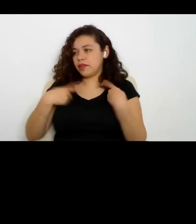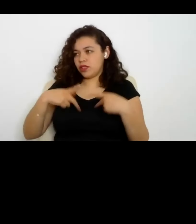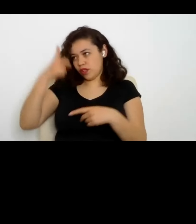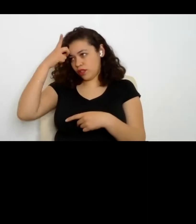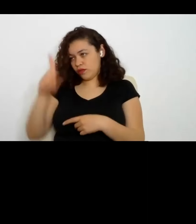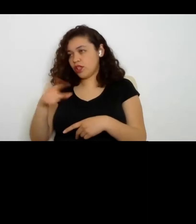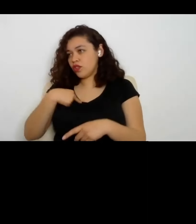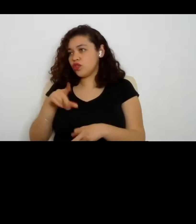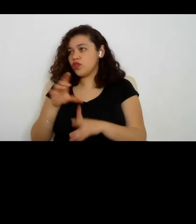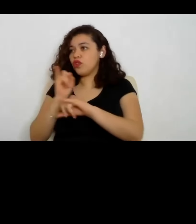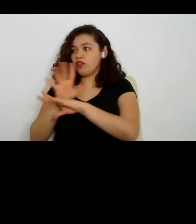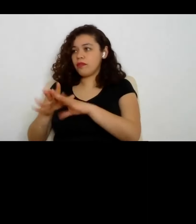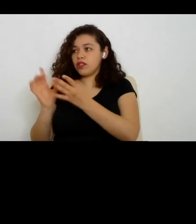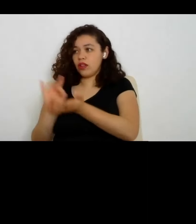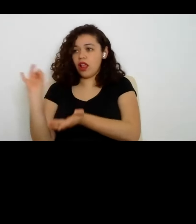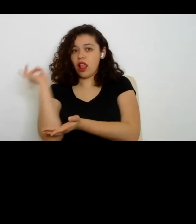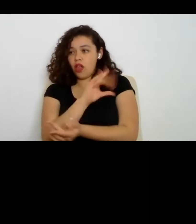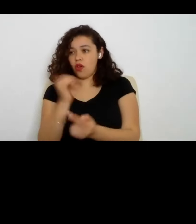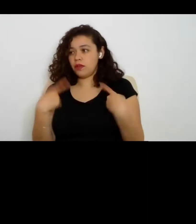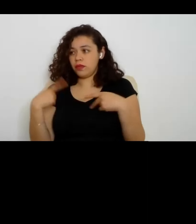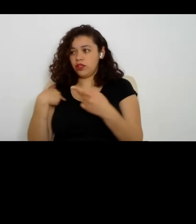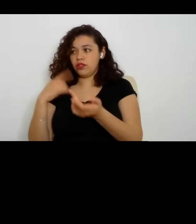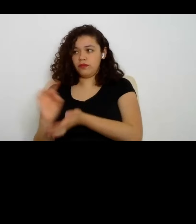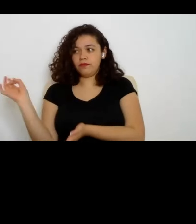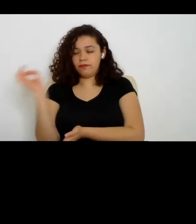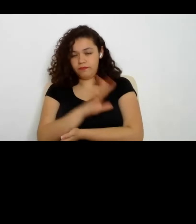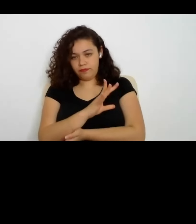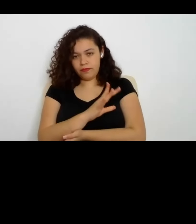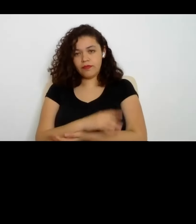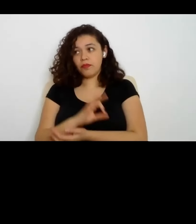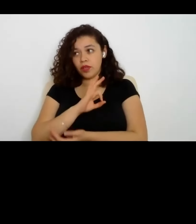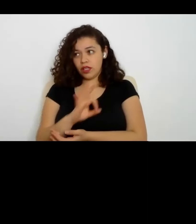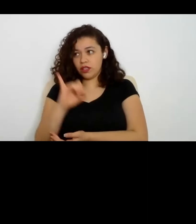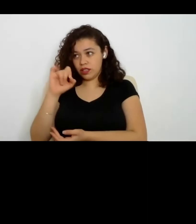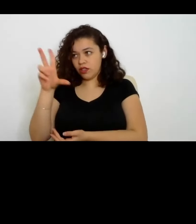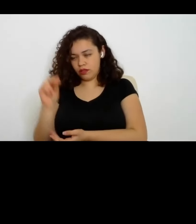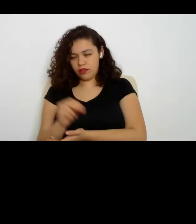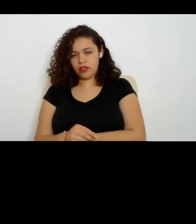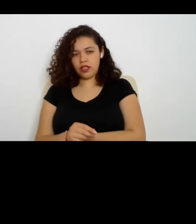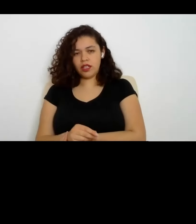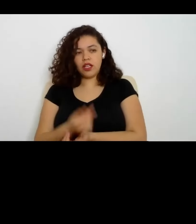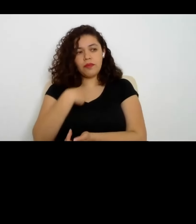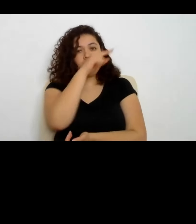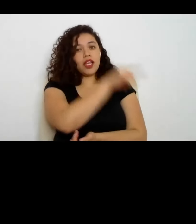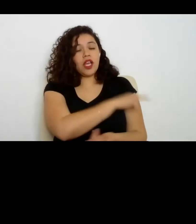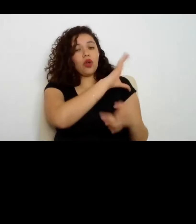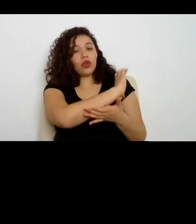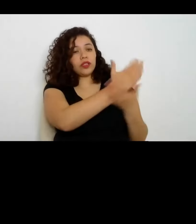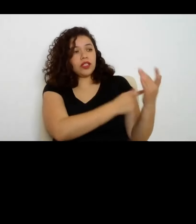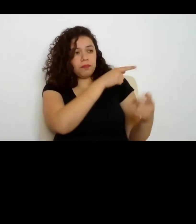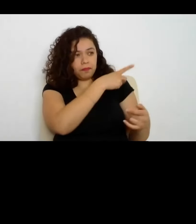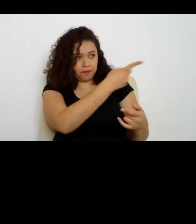hacer esas transmisiones de datos a terceros. Y en mi contrato con el tercero, debo de tener cláusulas